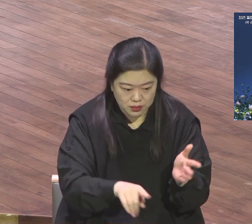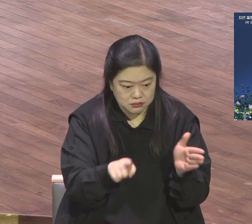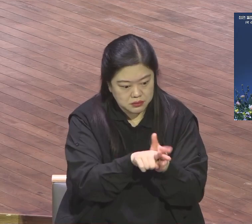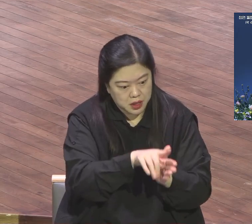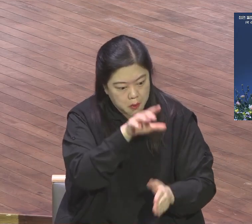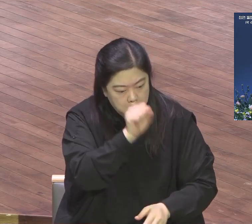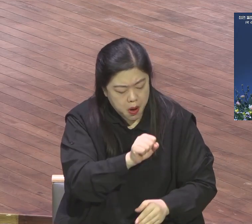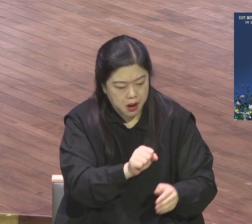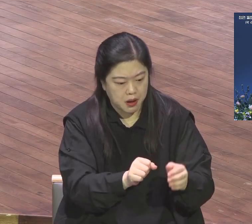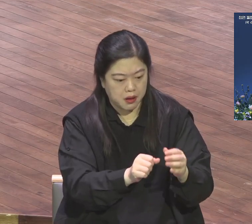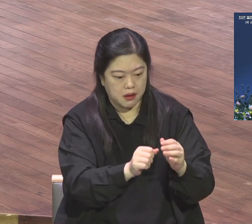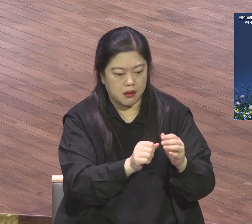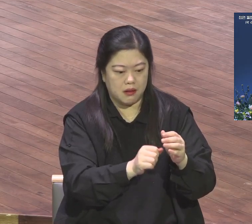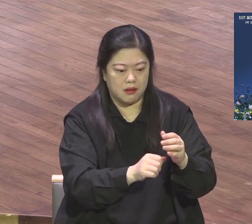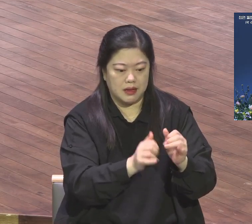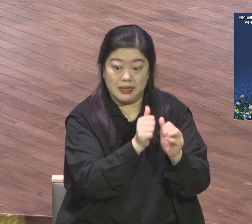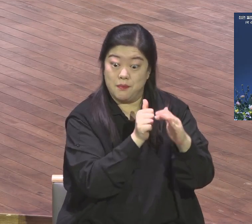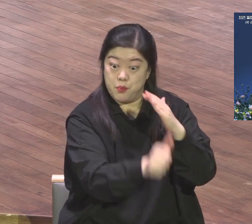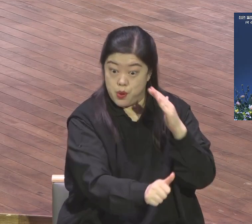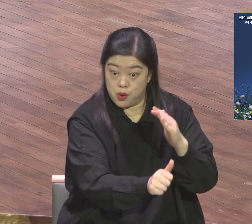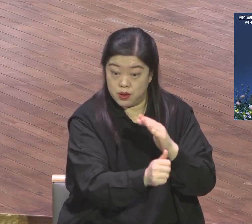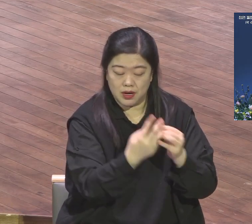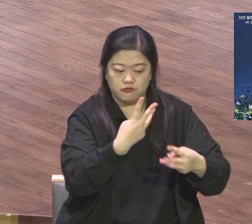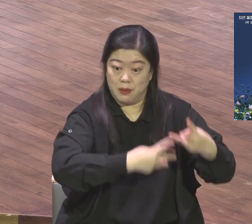불신앙을 보여준 인물들의 차이가 있습니다.